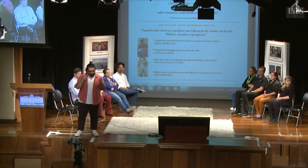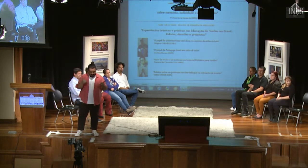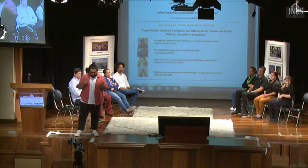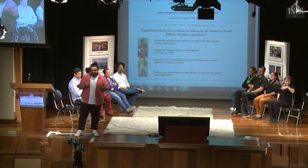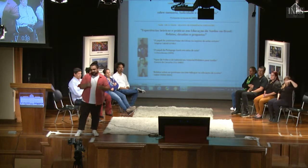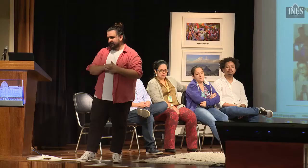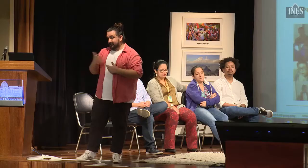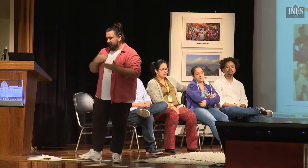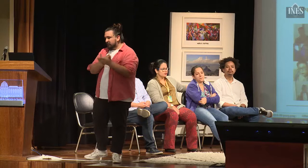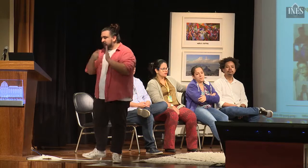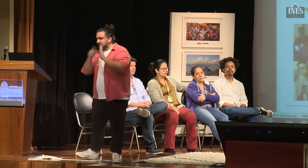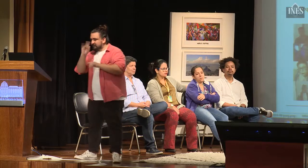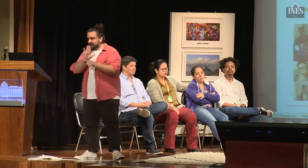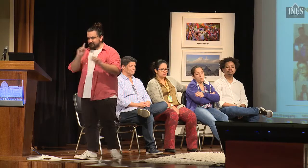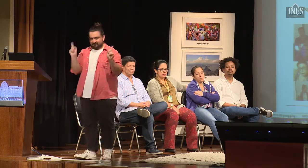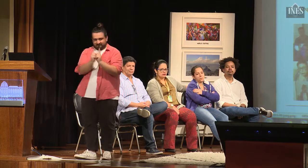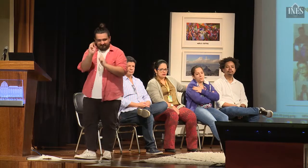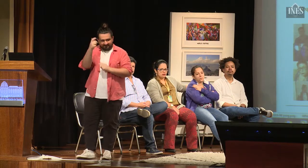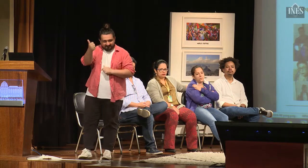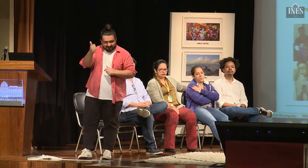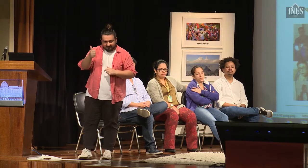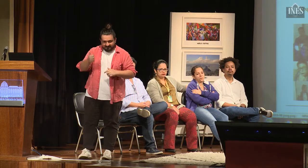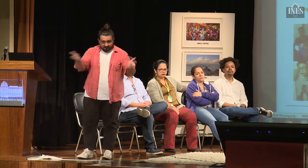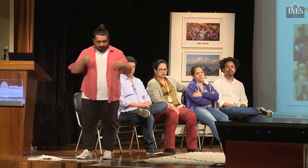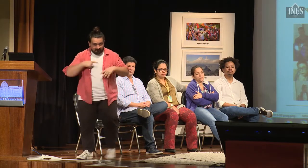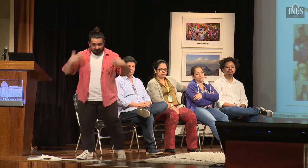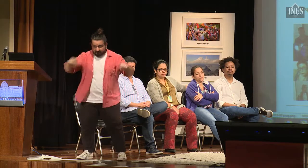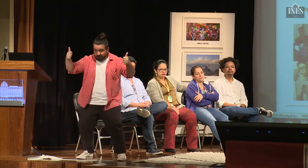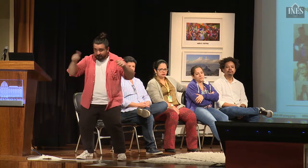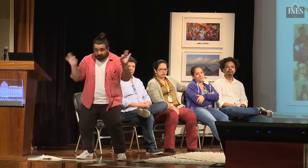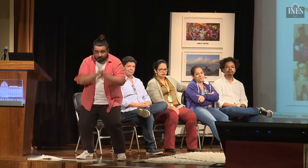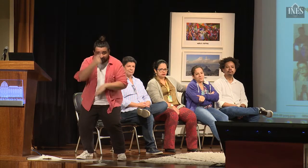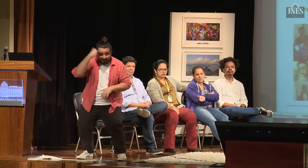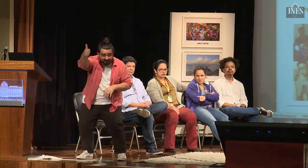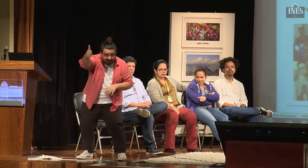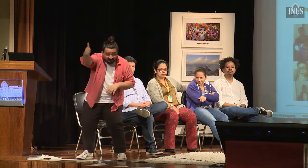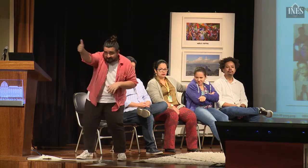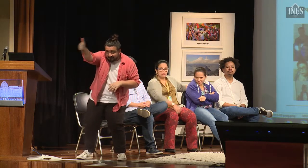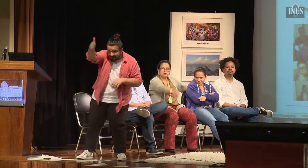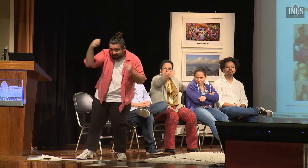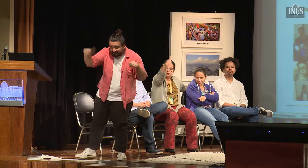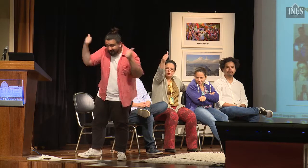falar. Então eu vou começar mostrando um vídeo bem curtinho, tá? Beleza? Vamos começar? Todo mundo